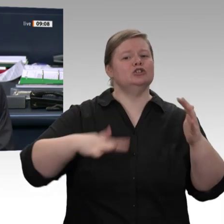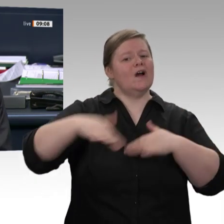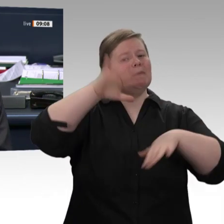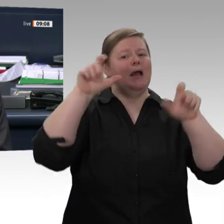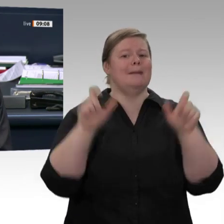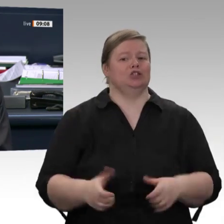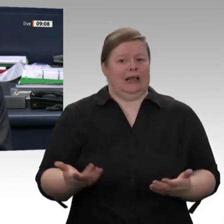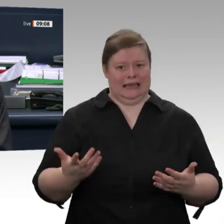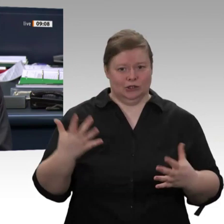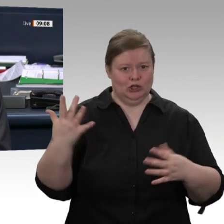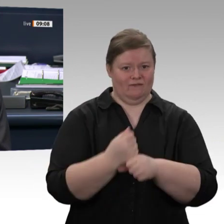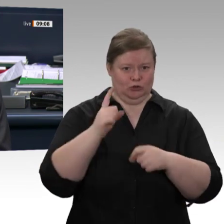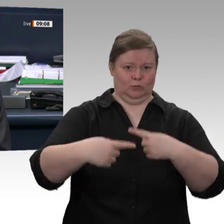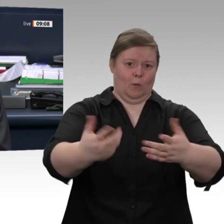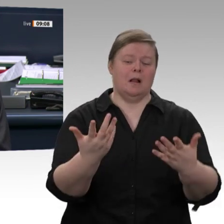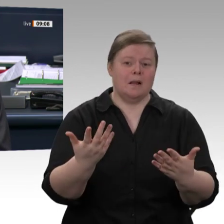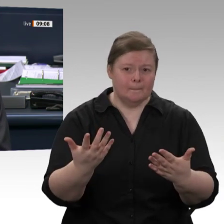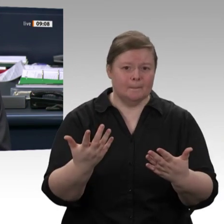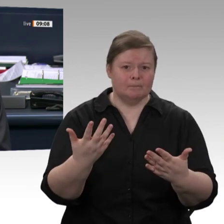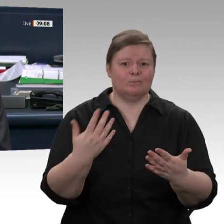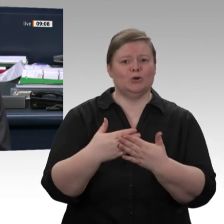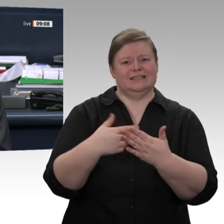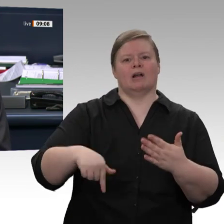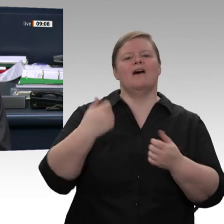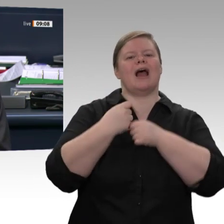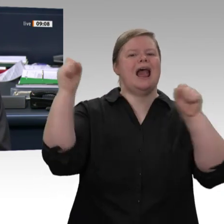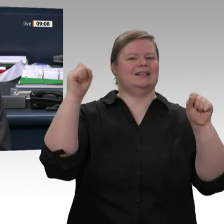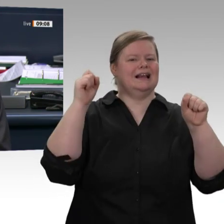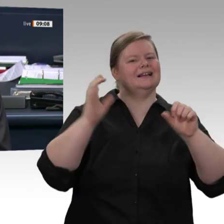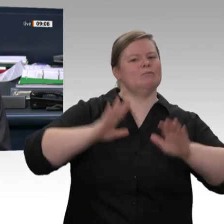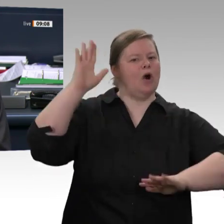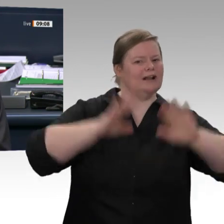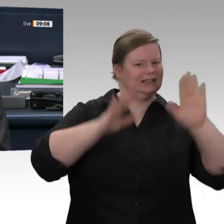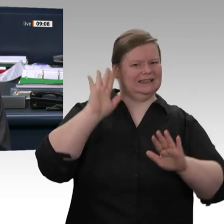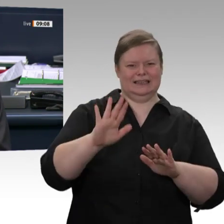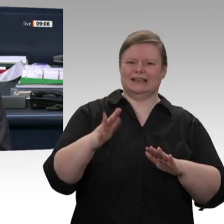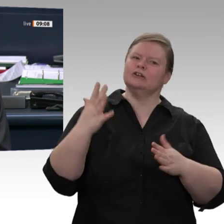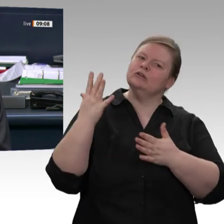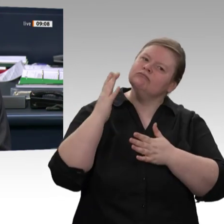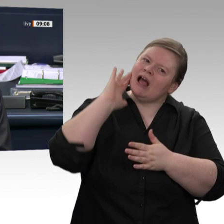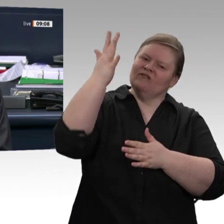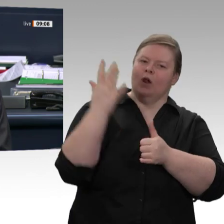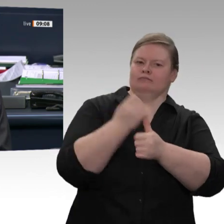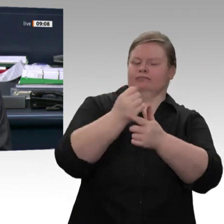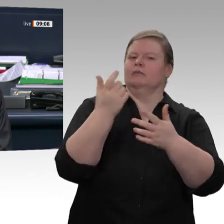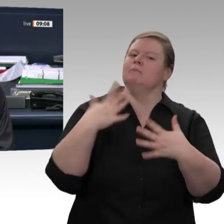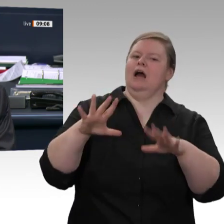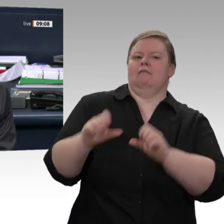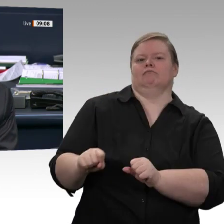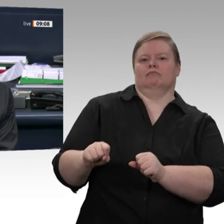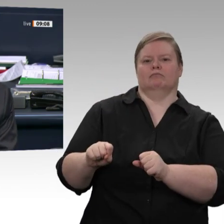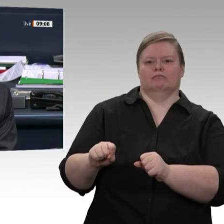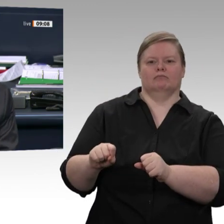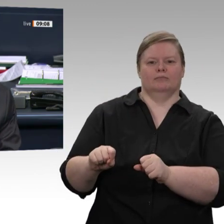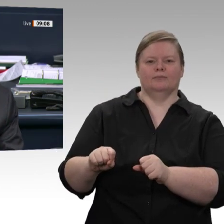oder rassistisch, als idealistisch oder naiv. Es geht vielmehr darum, genau dort die Grenze zu